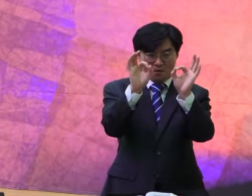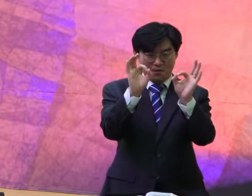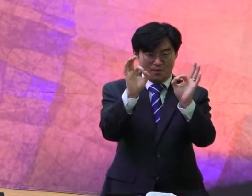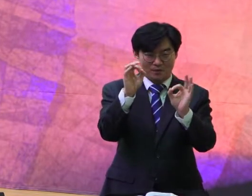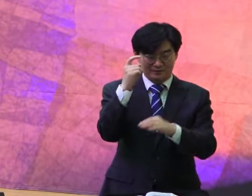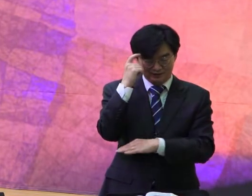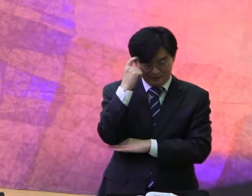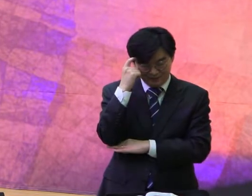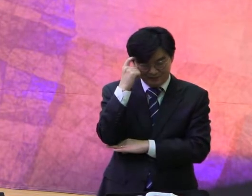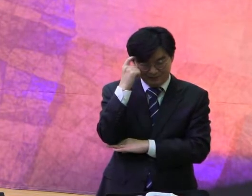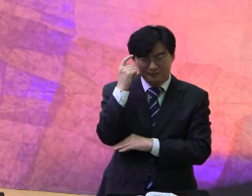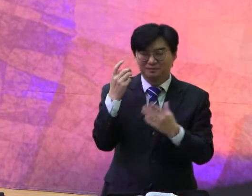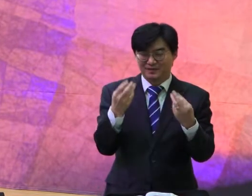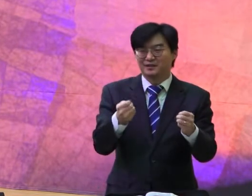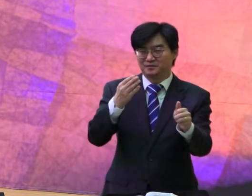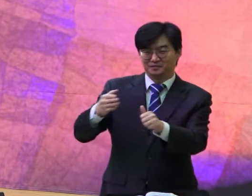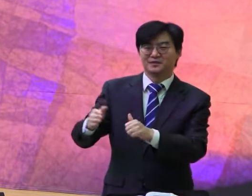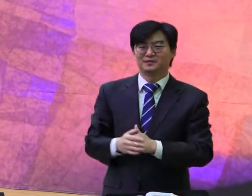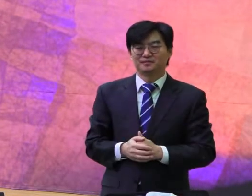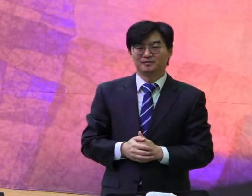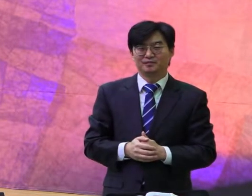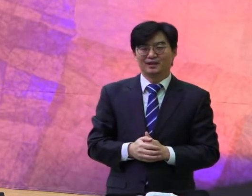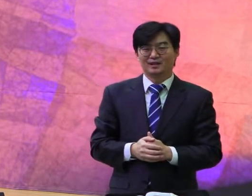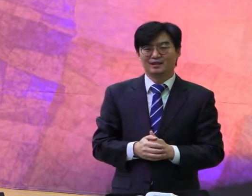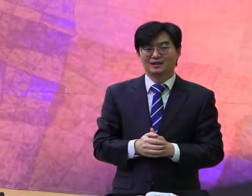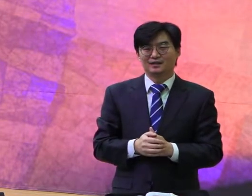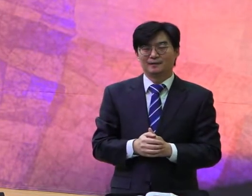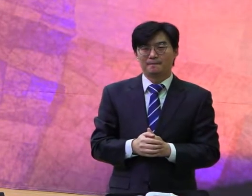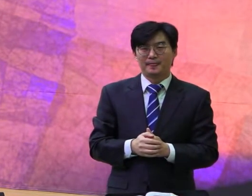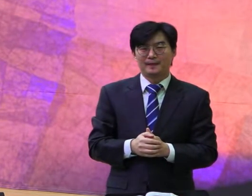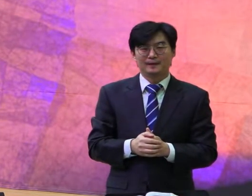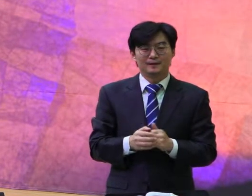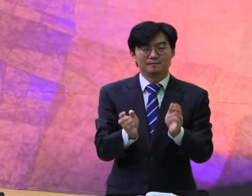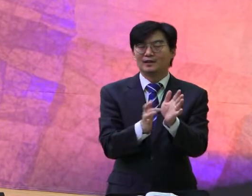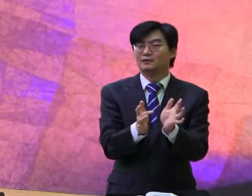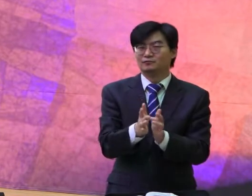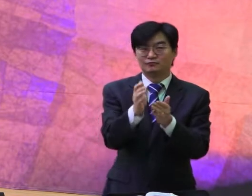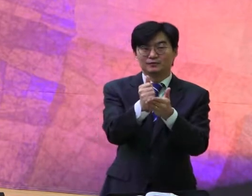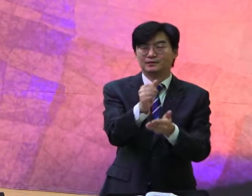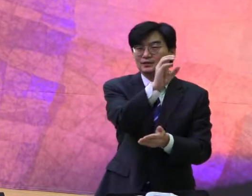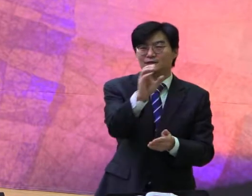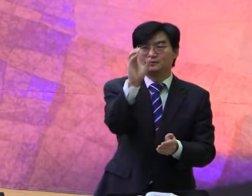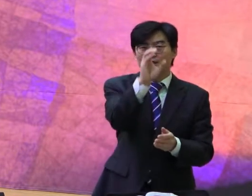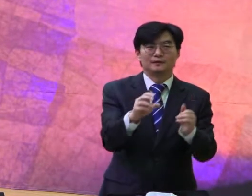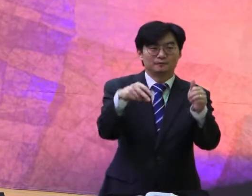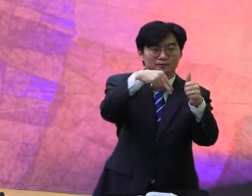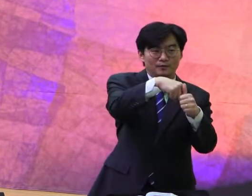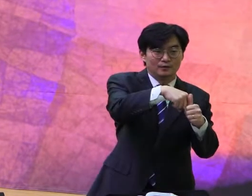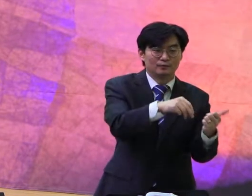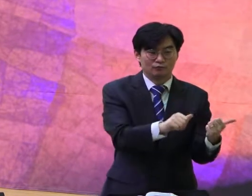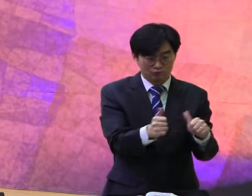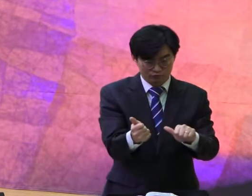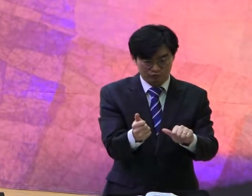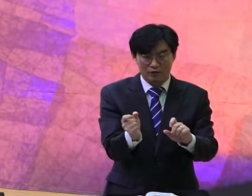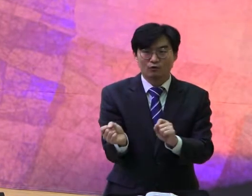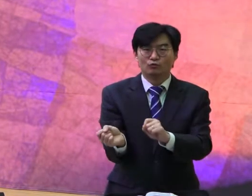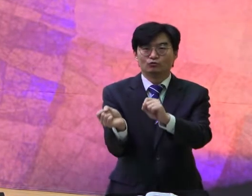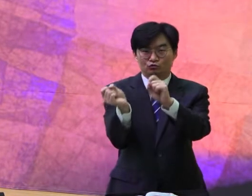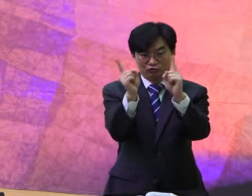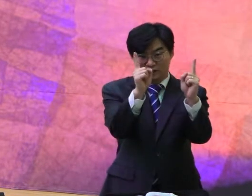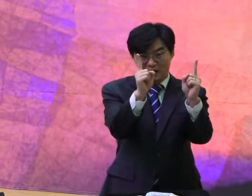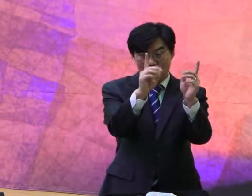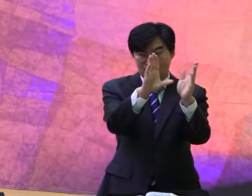예수님께서 제자들 곁을 떠나면서 십자가에서 죽으시고 부활하셔서 또 승천하실 때 그때